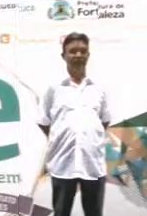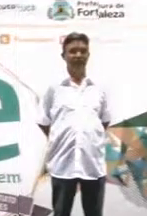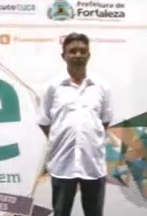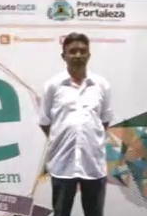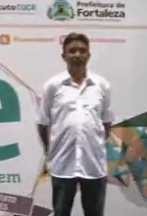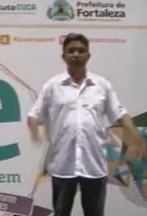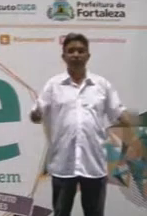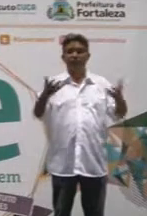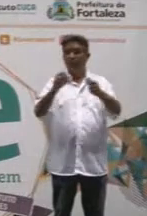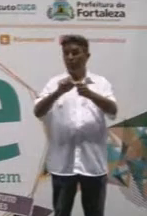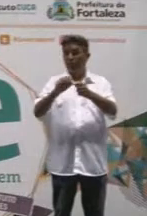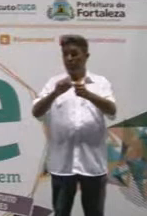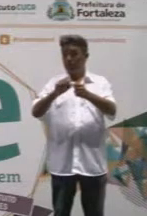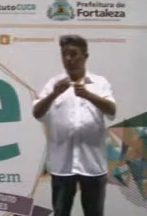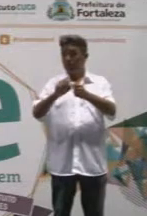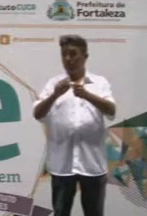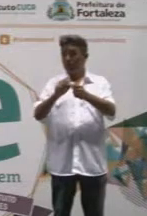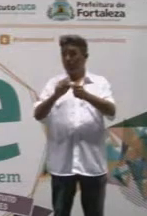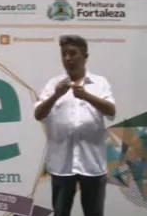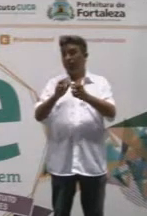Eu queria fazer uma coisa.